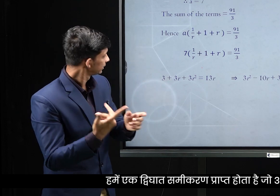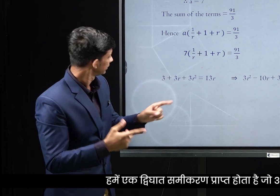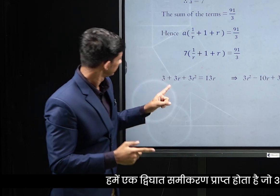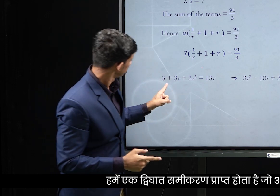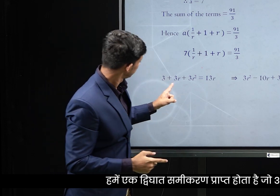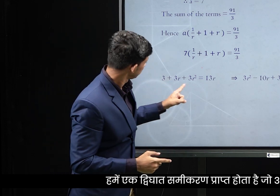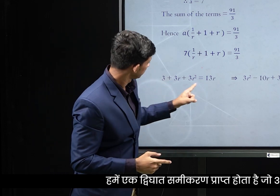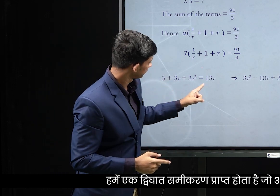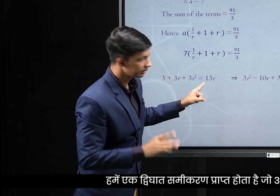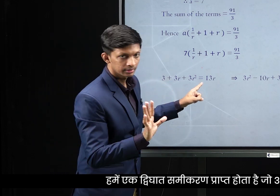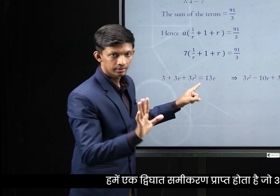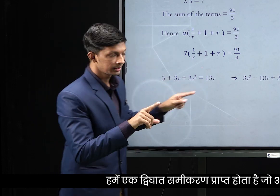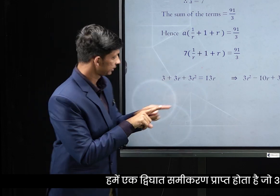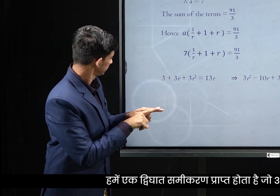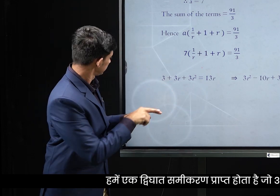इक्वल्स 13r है।